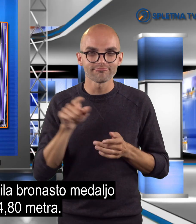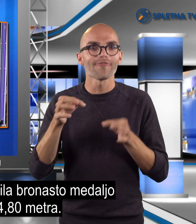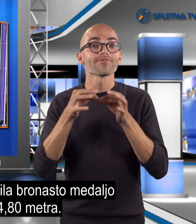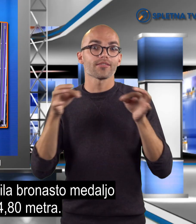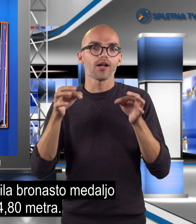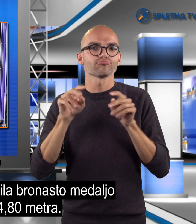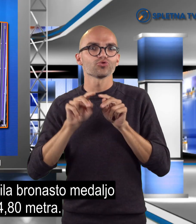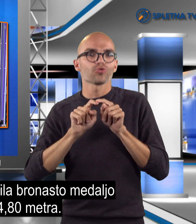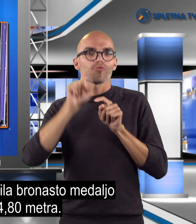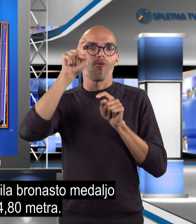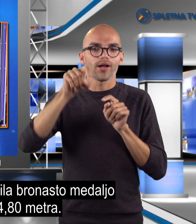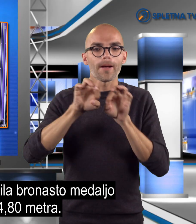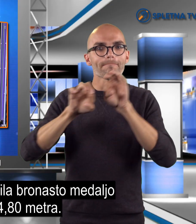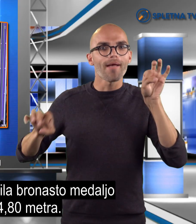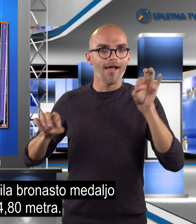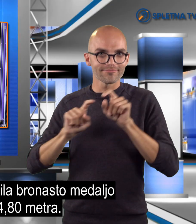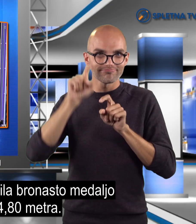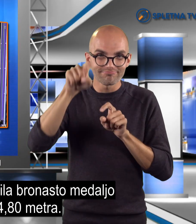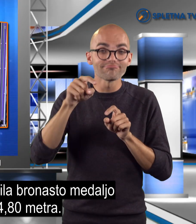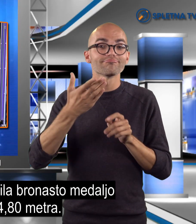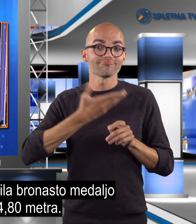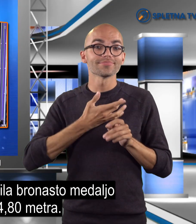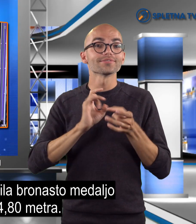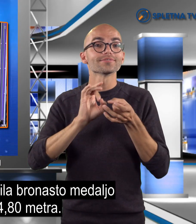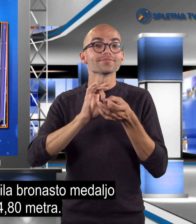bronasto medaljo s skokom 4,8 metra.